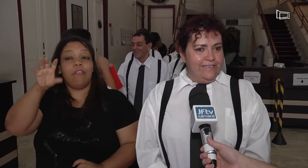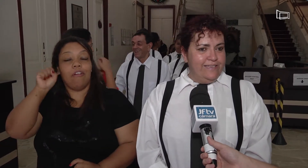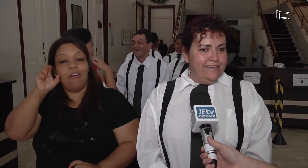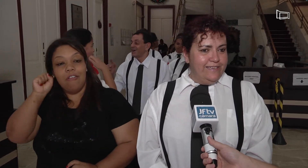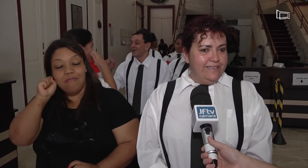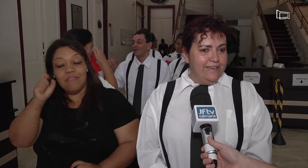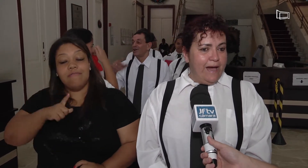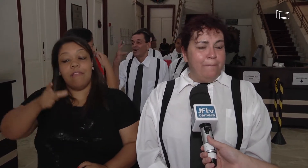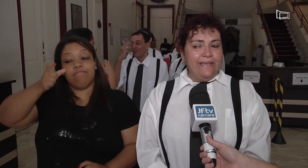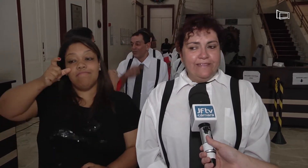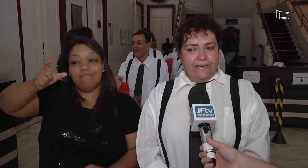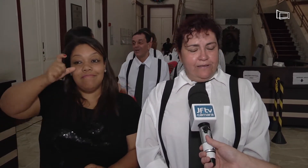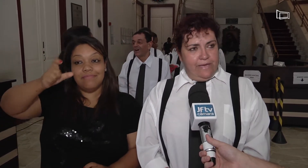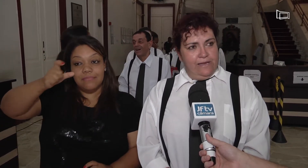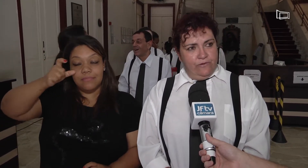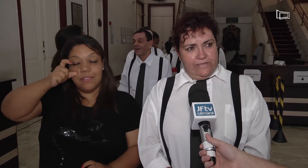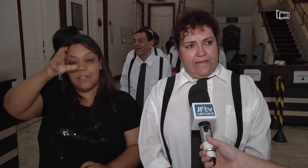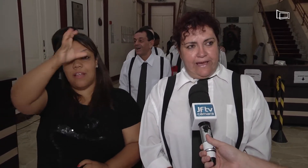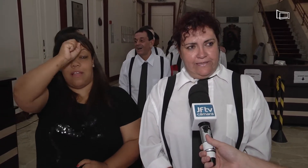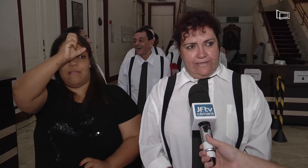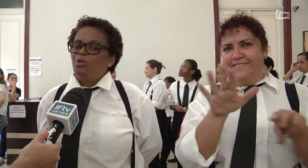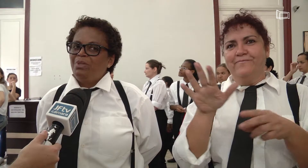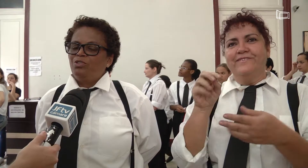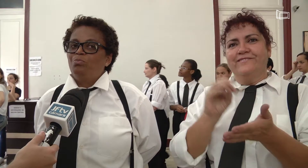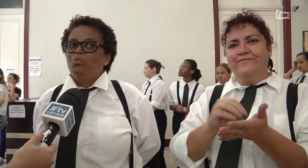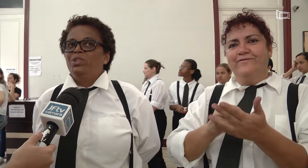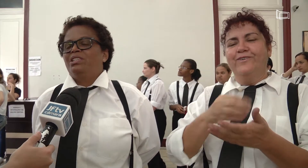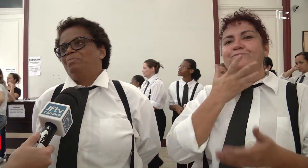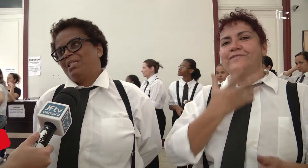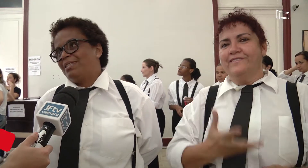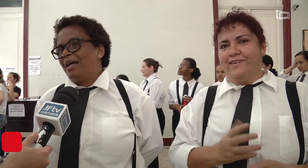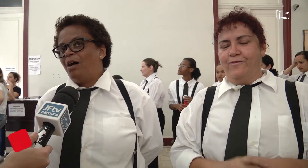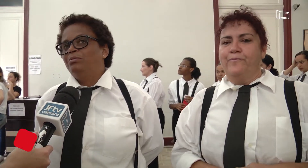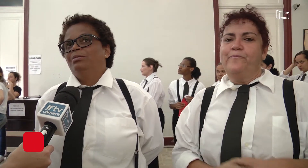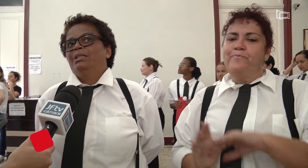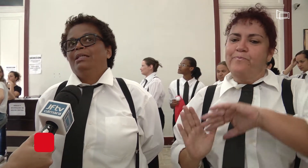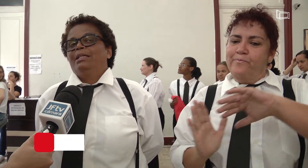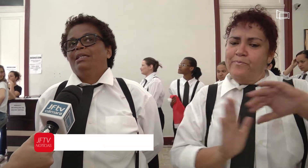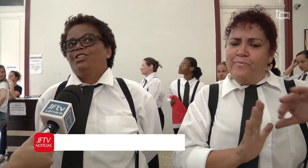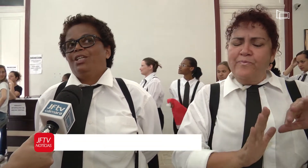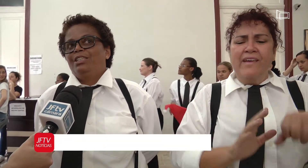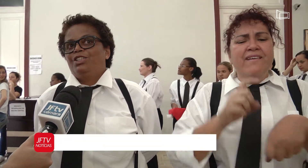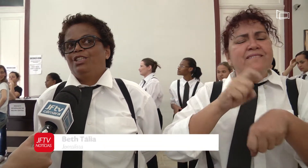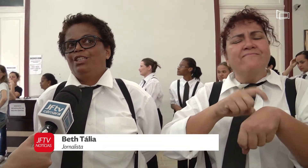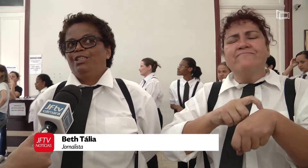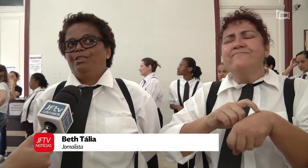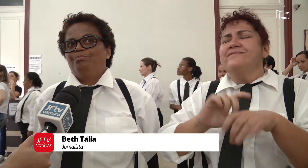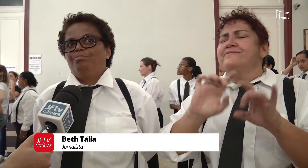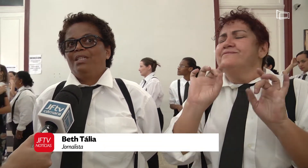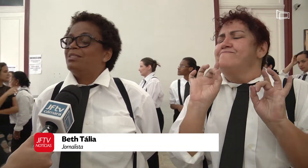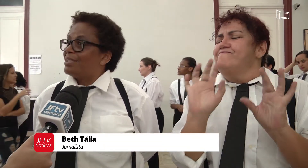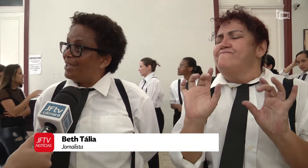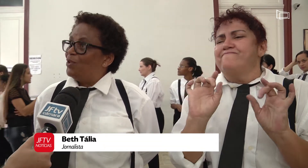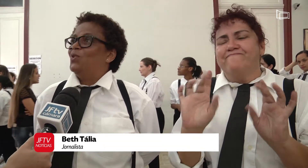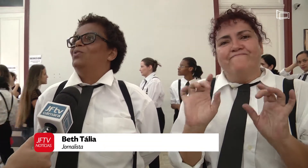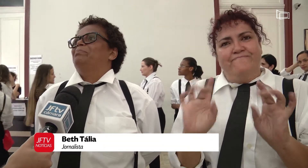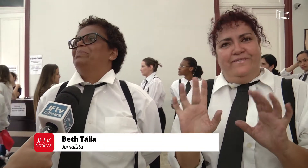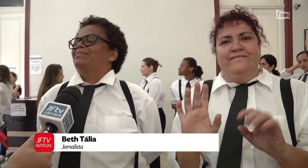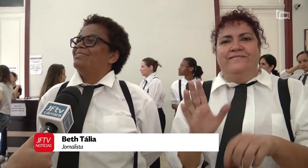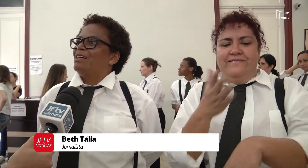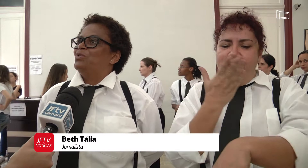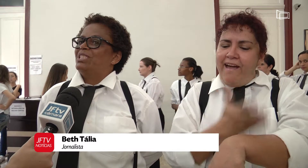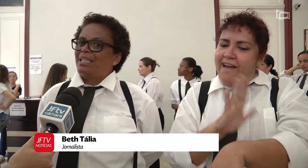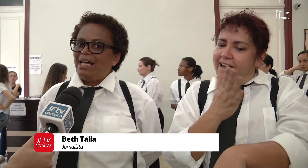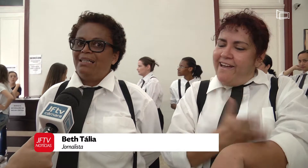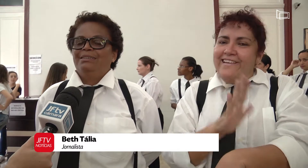interessarem em aprender também a língua de sinais. Um momento muito especial que a gente ensaiou